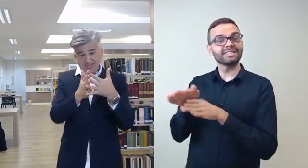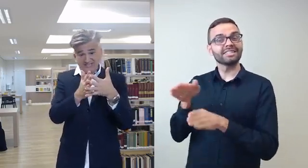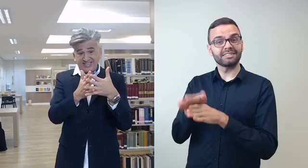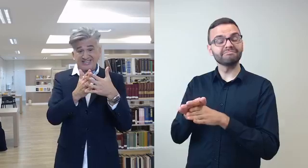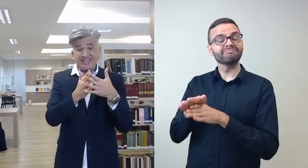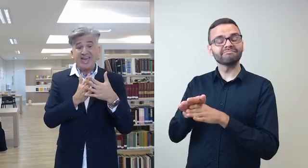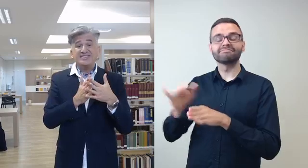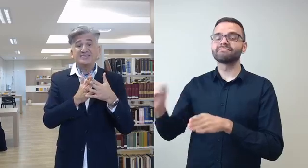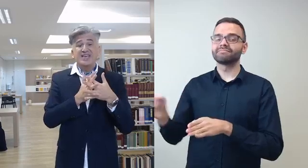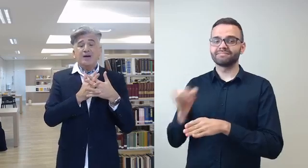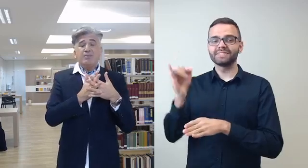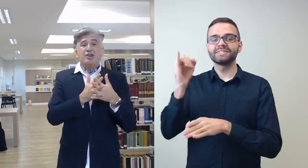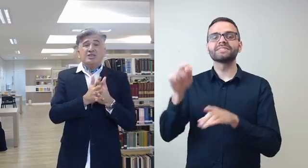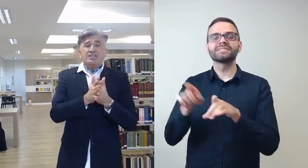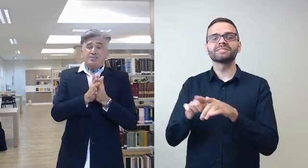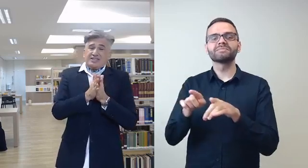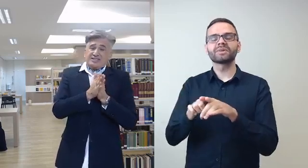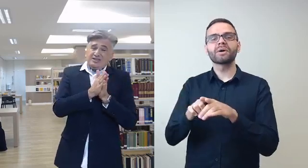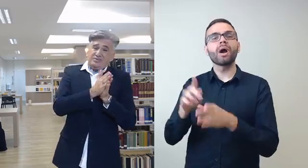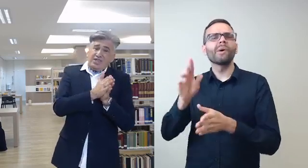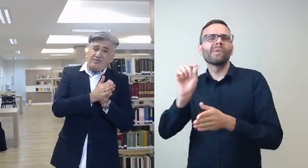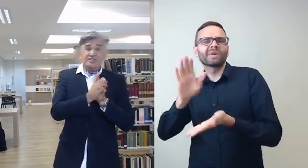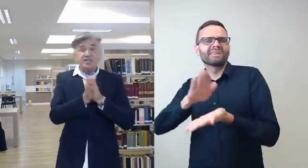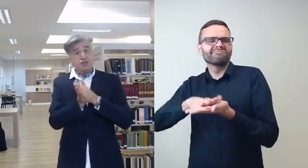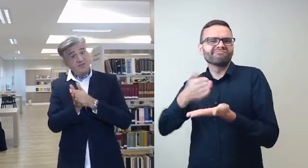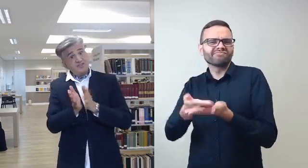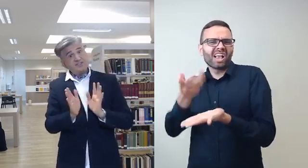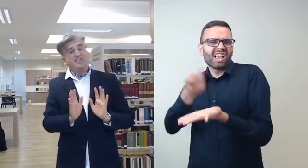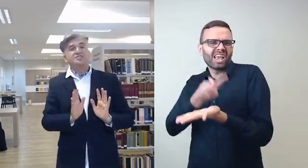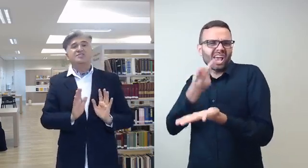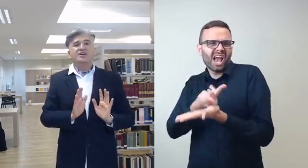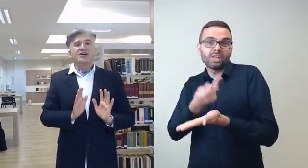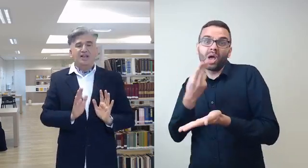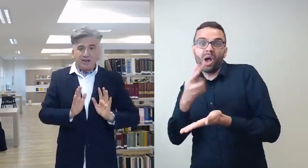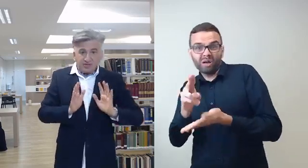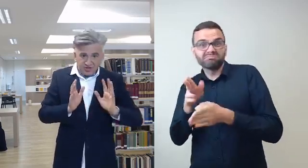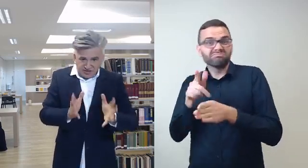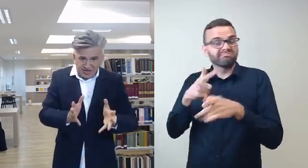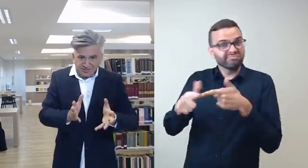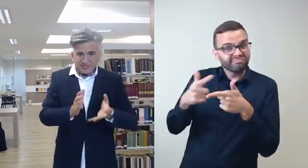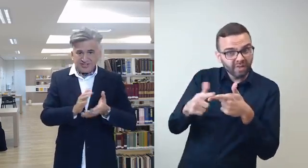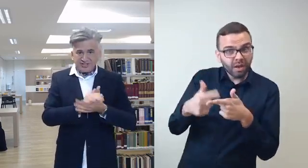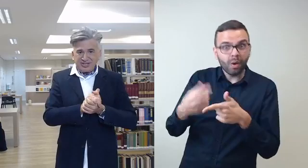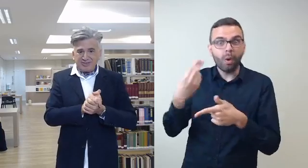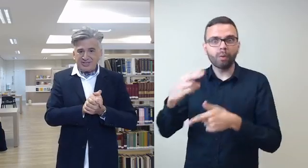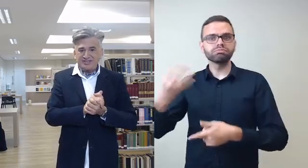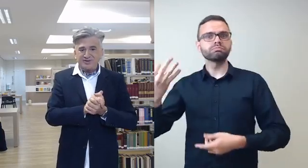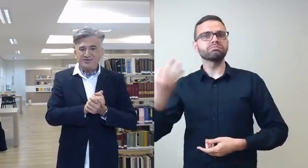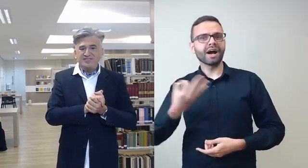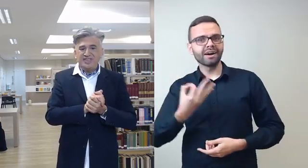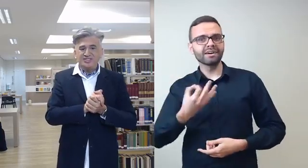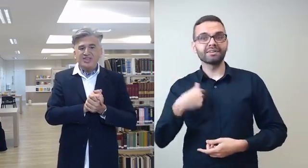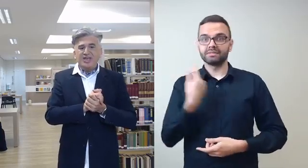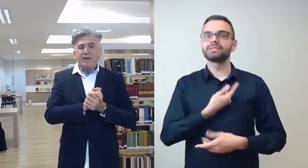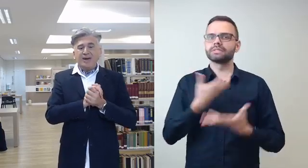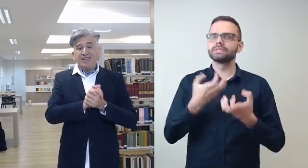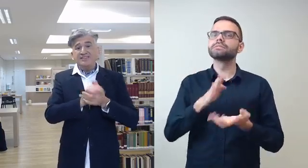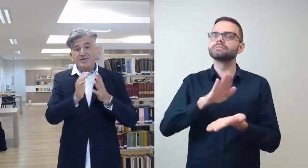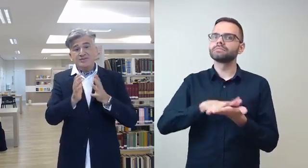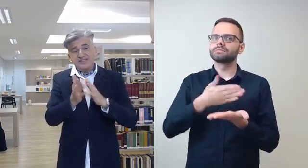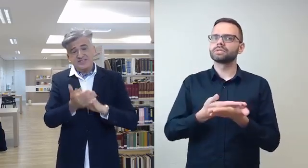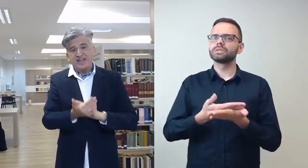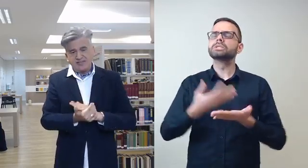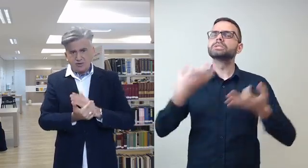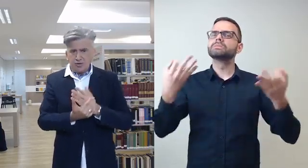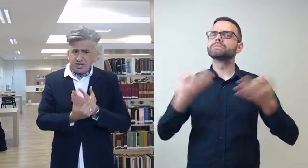considero essenciais para uma interpretação deficiente ou eficiente. Claro que nós queremos que seja uma interpretação eficiente para as